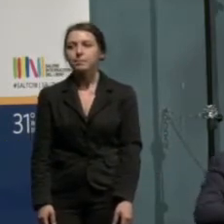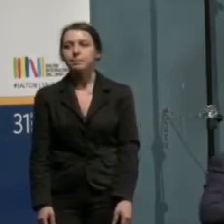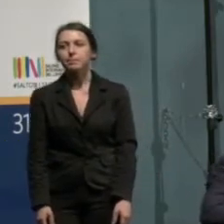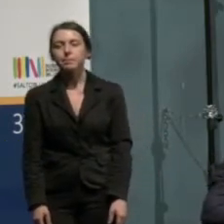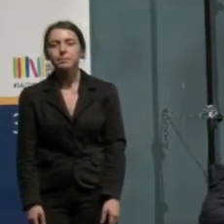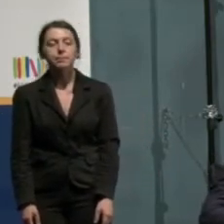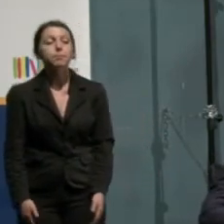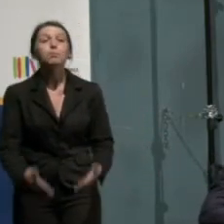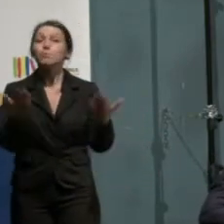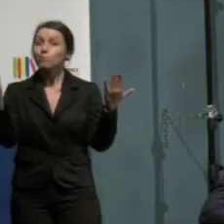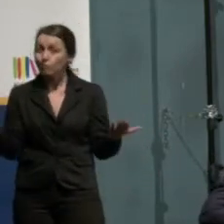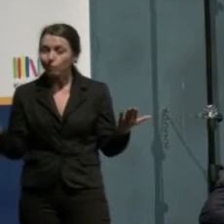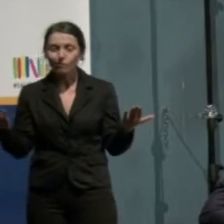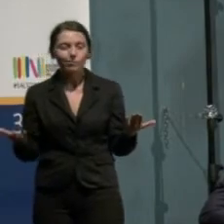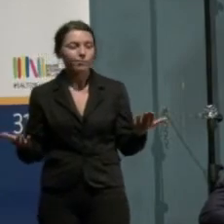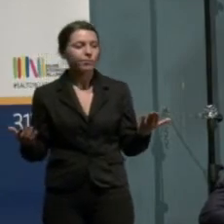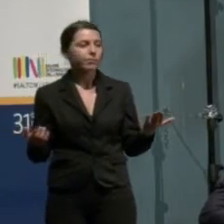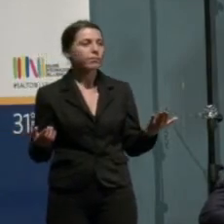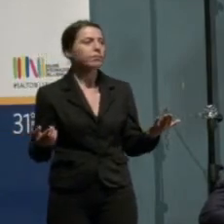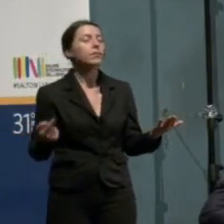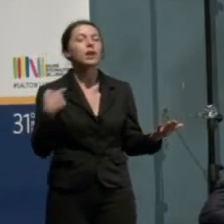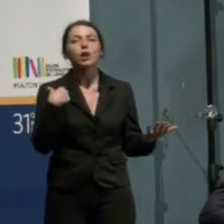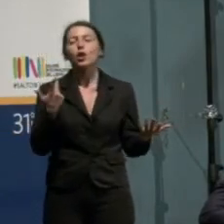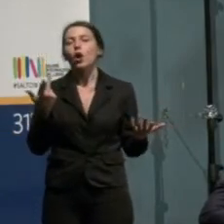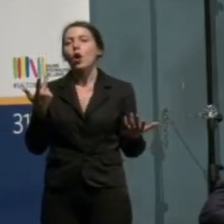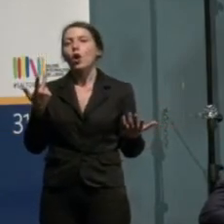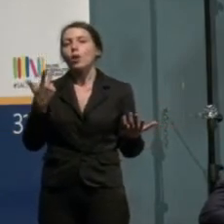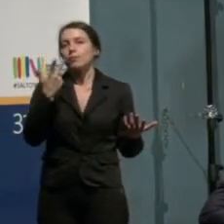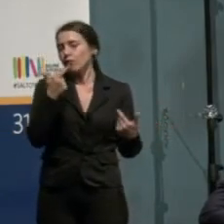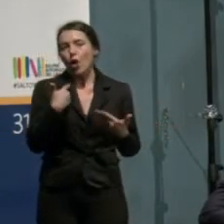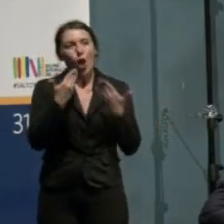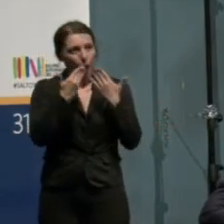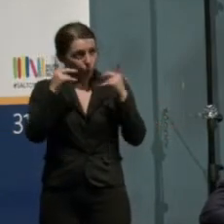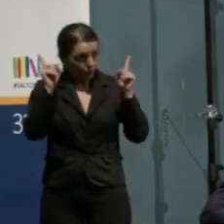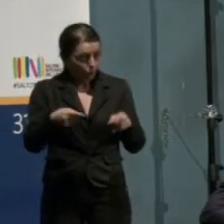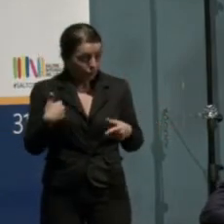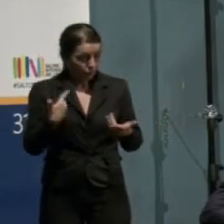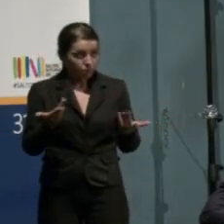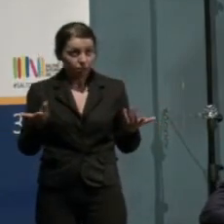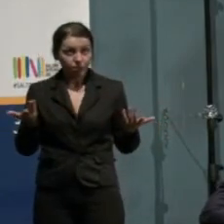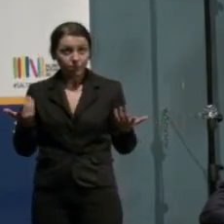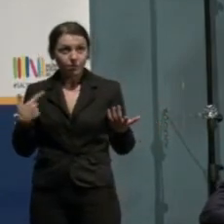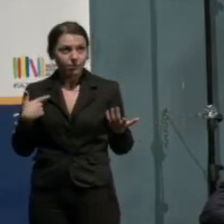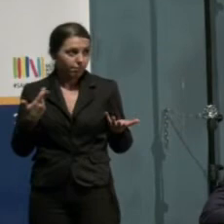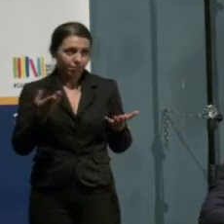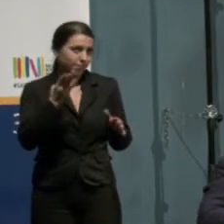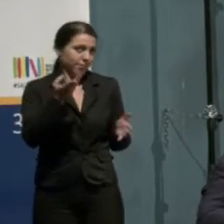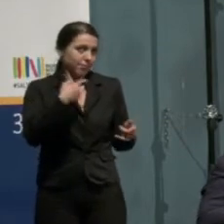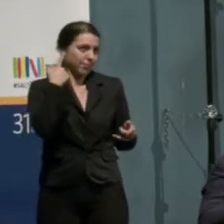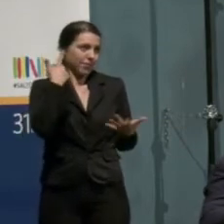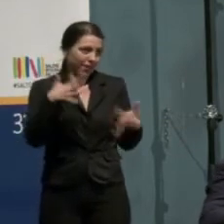allora io dovevo portarvi anche degli auguri vi riporto risentiti in diretta